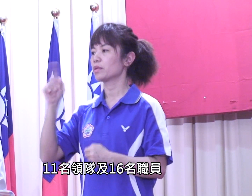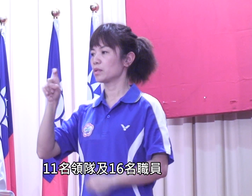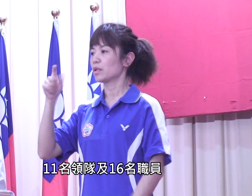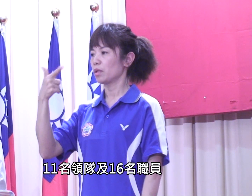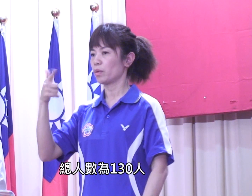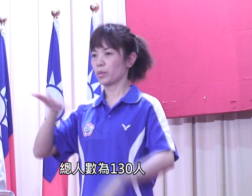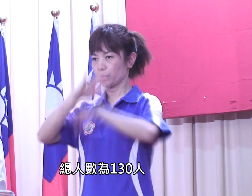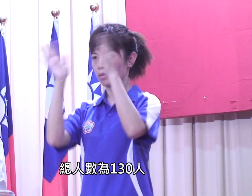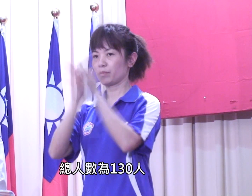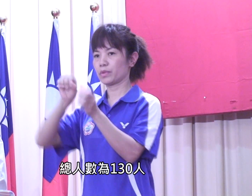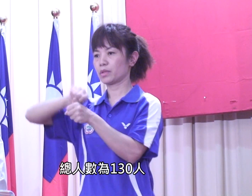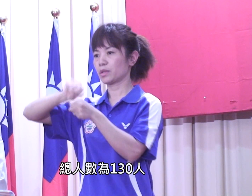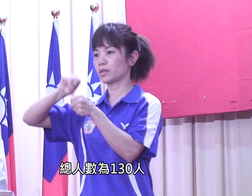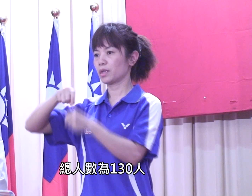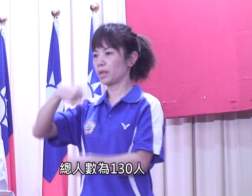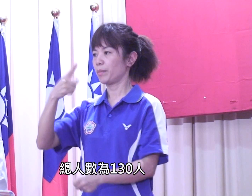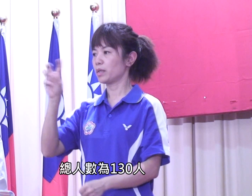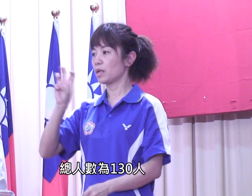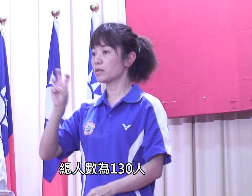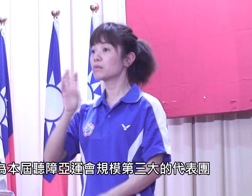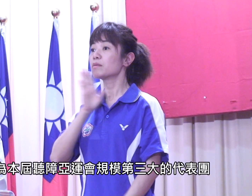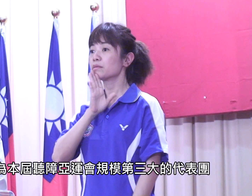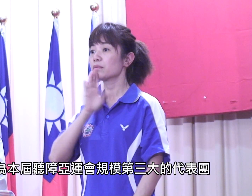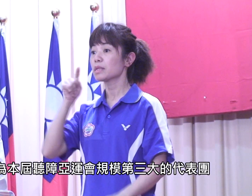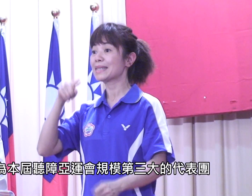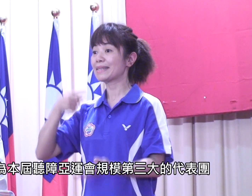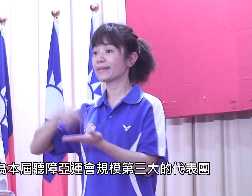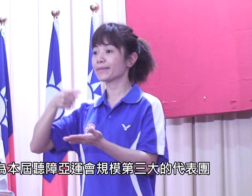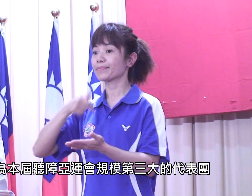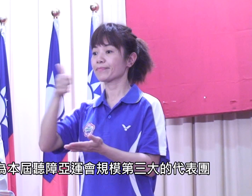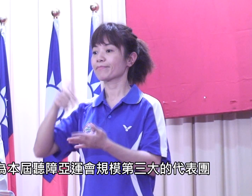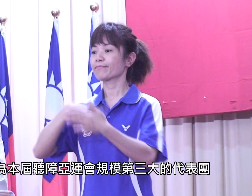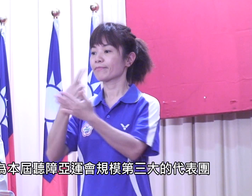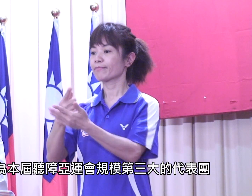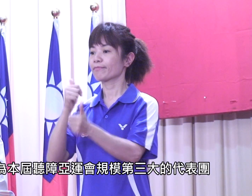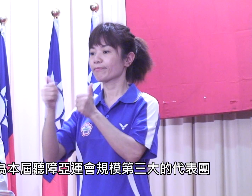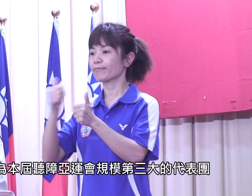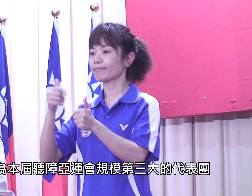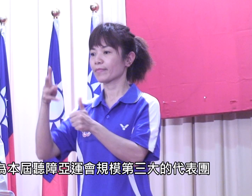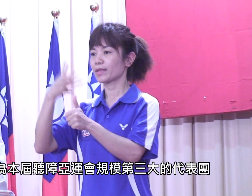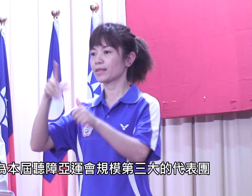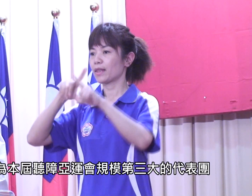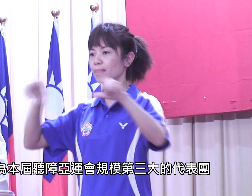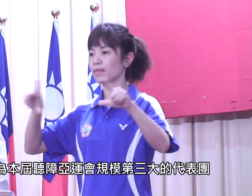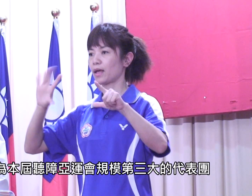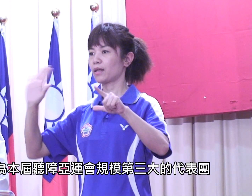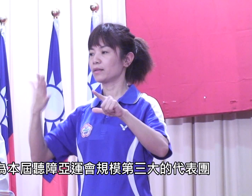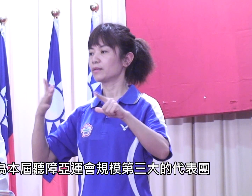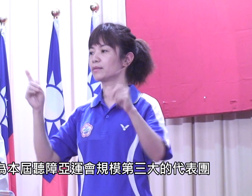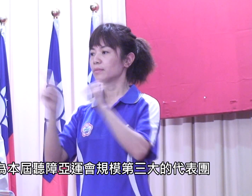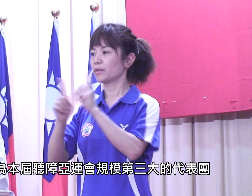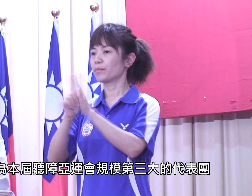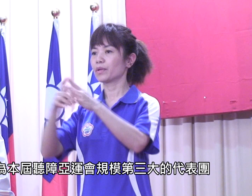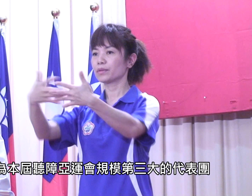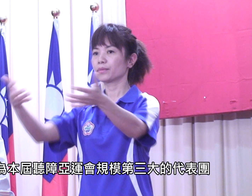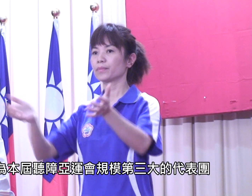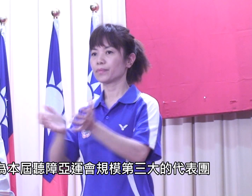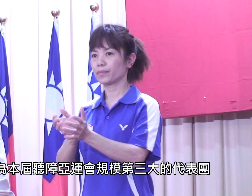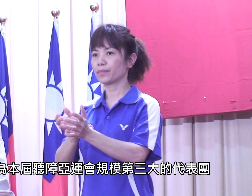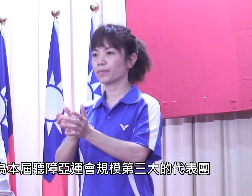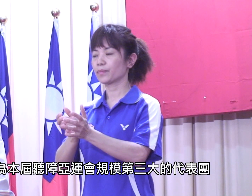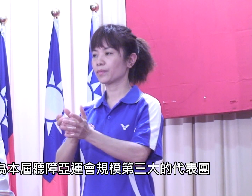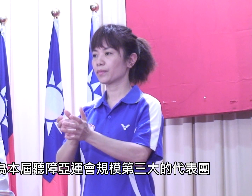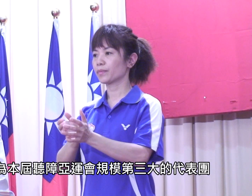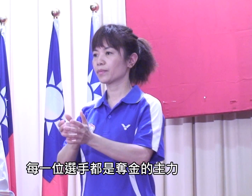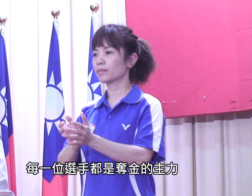为130名，为本届听障亚运规模第3大的代表团。我